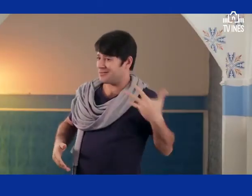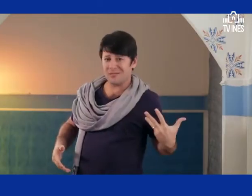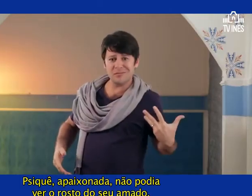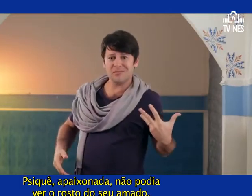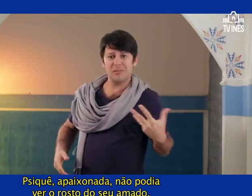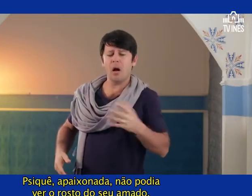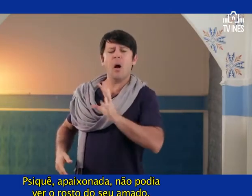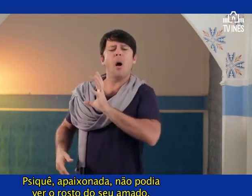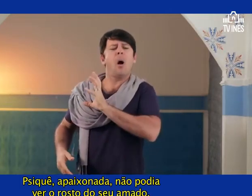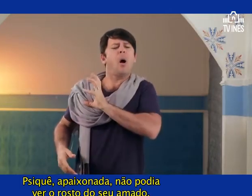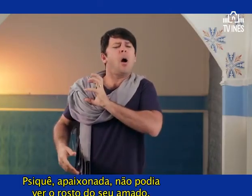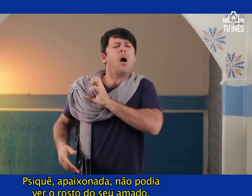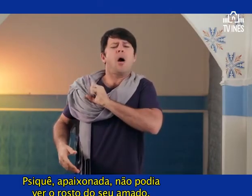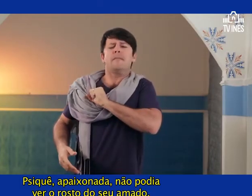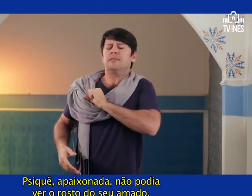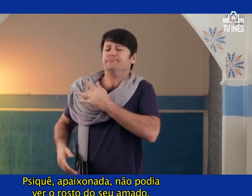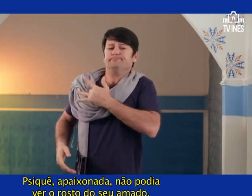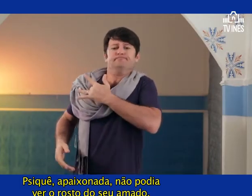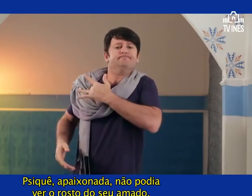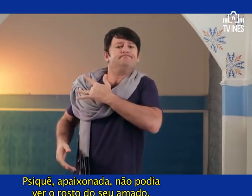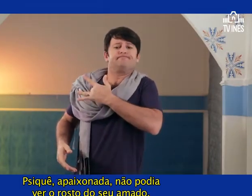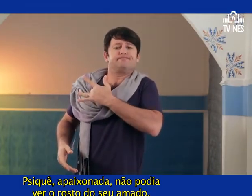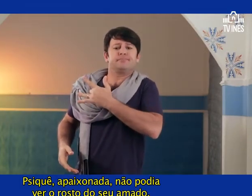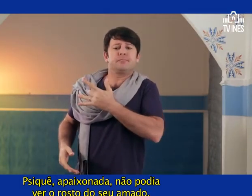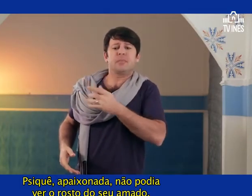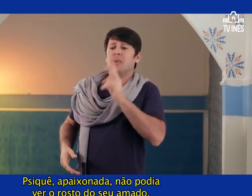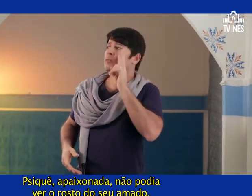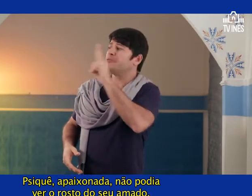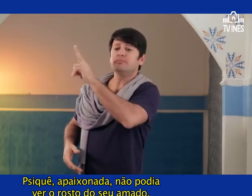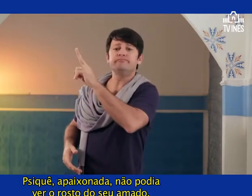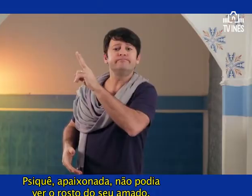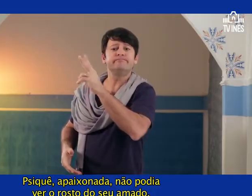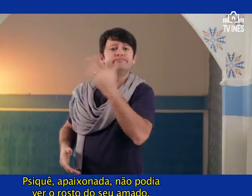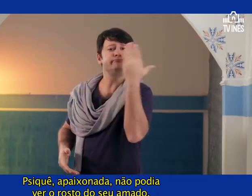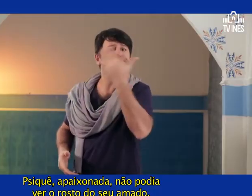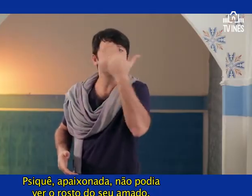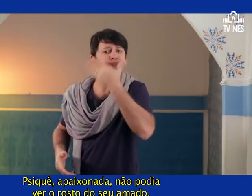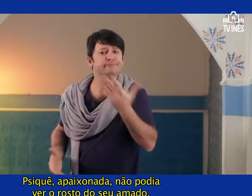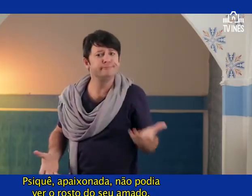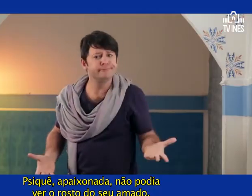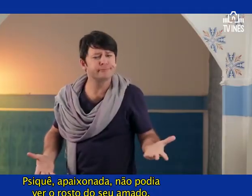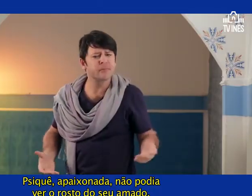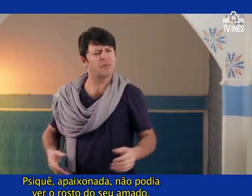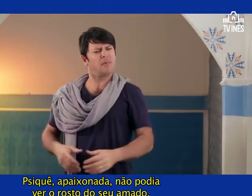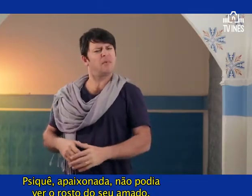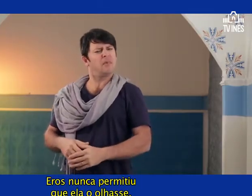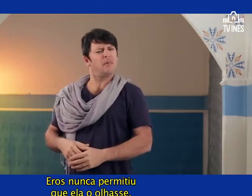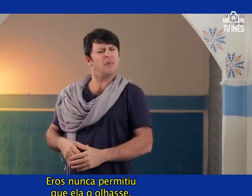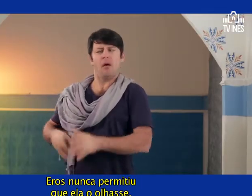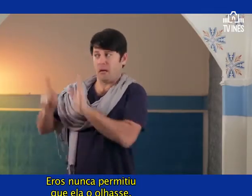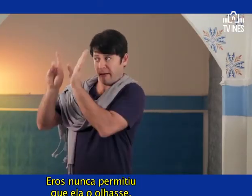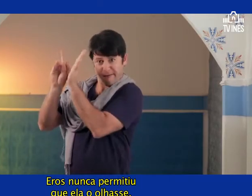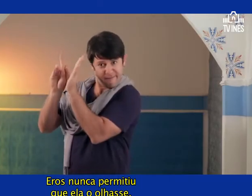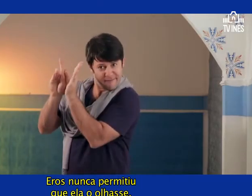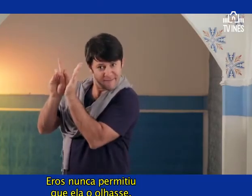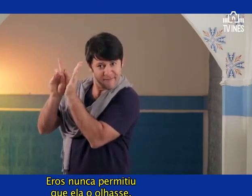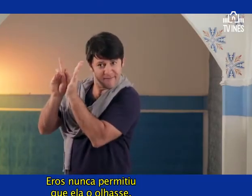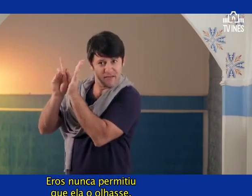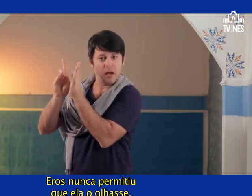Psyche, apaixonada, não podia ver o rosto do seu amado. Eros nunca permitiu que